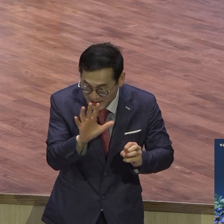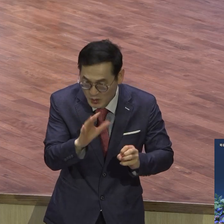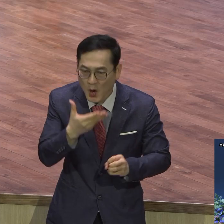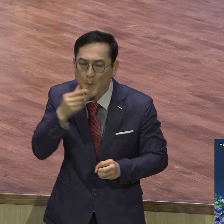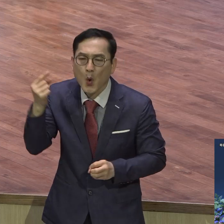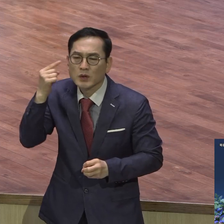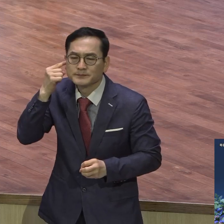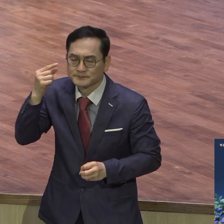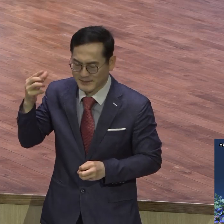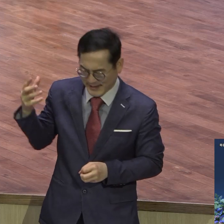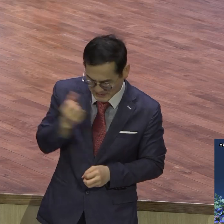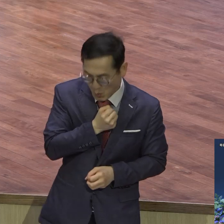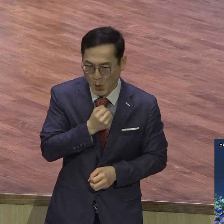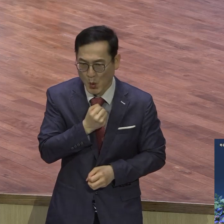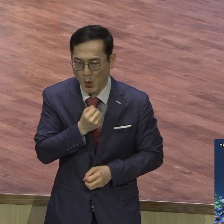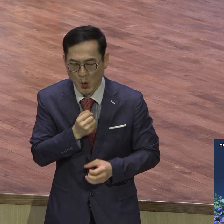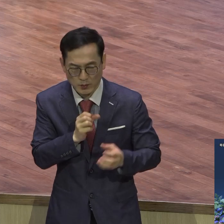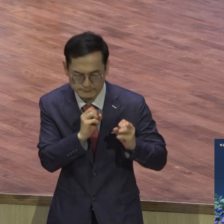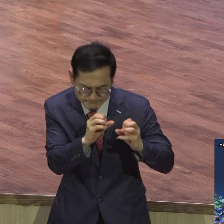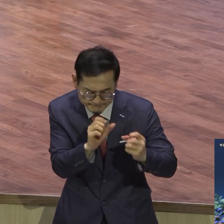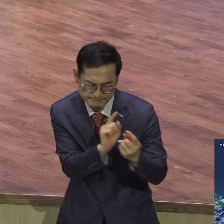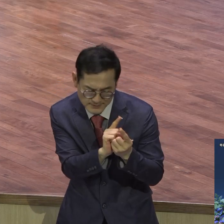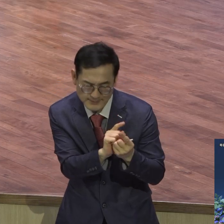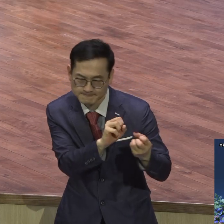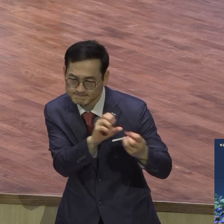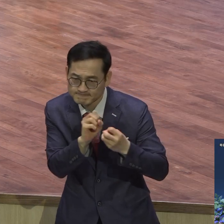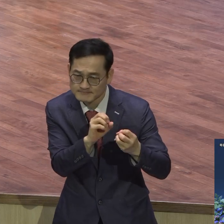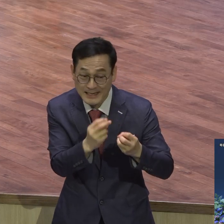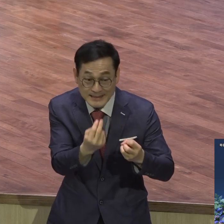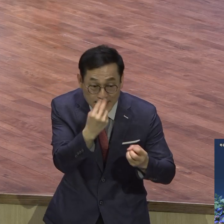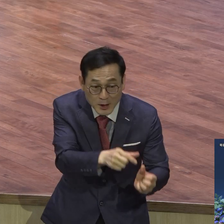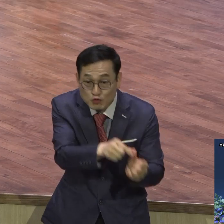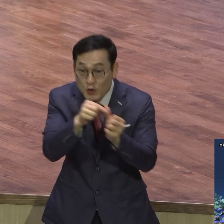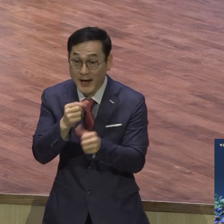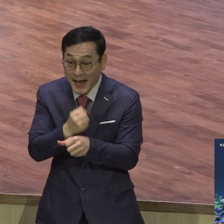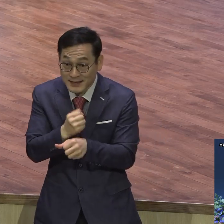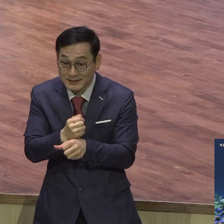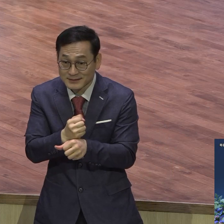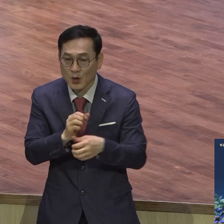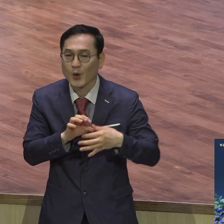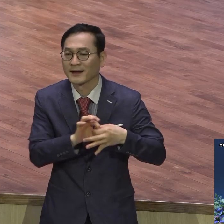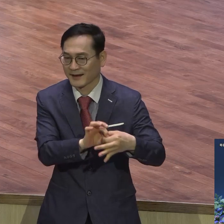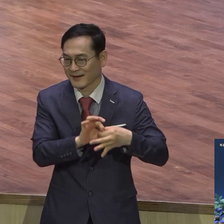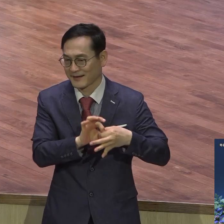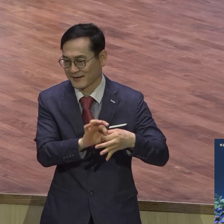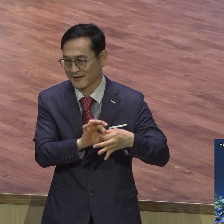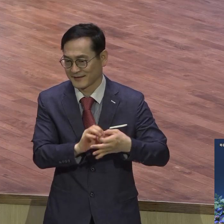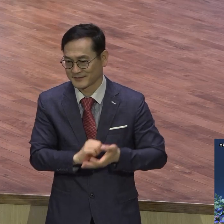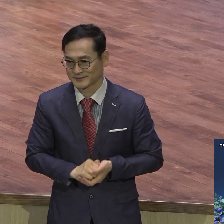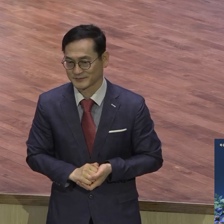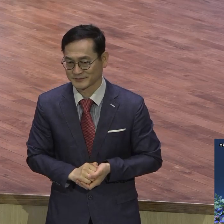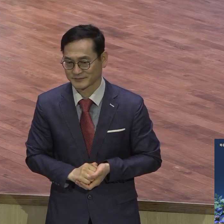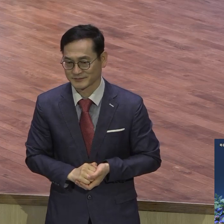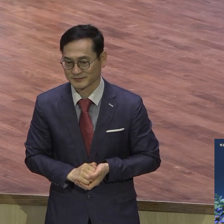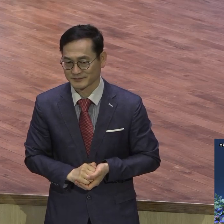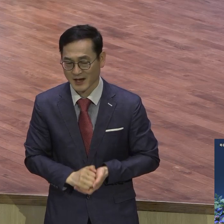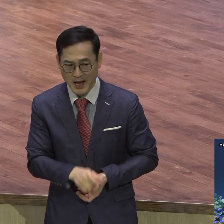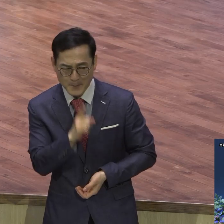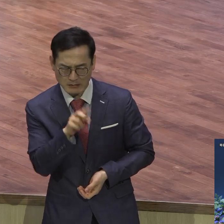관계 회복하는 것이 아니란 말이에요. 생명을 살리는 보금적 관계. 우리는 생명을 죽이는